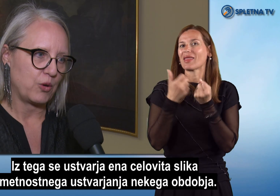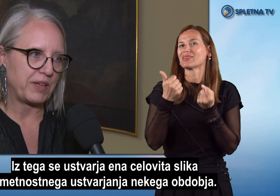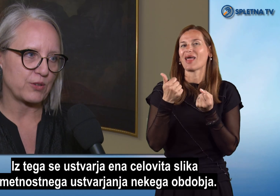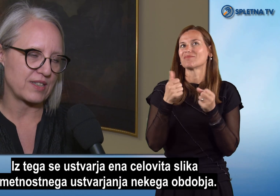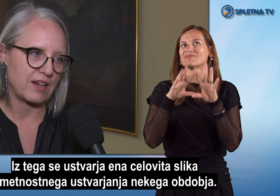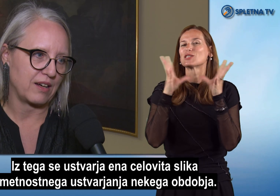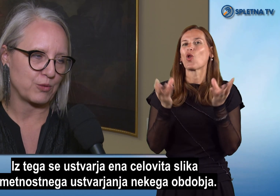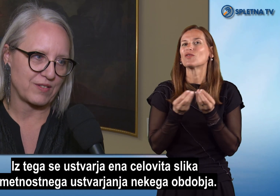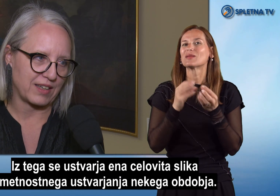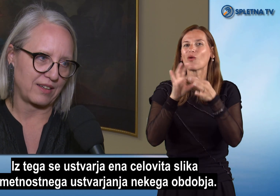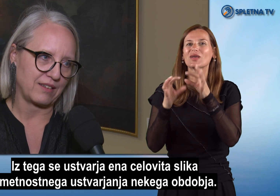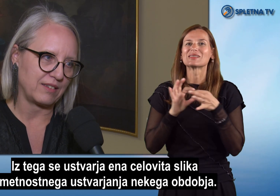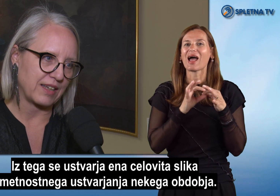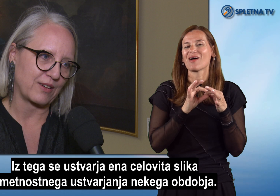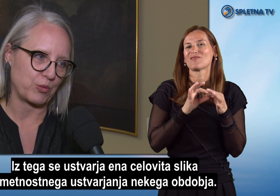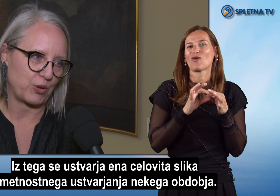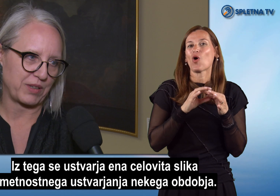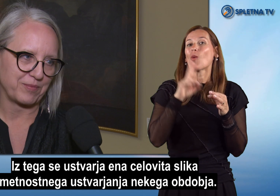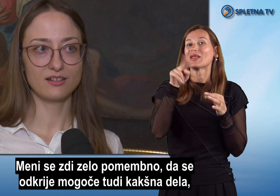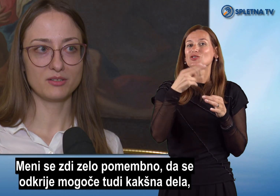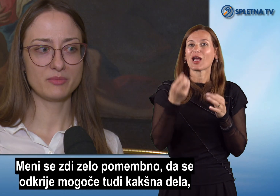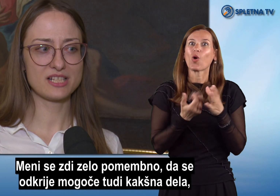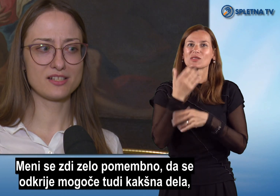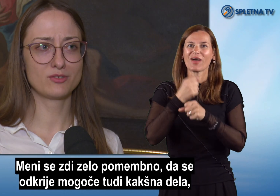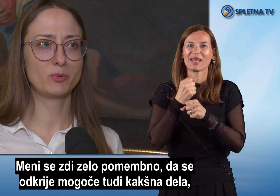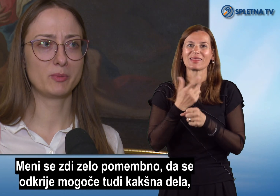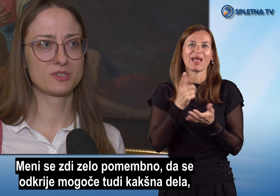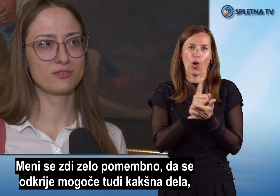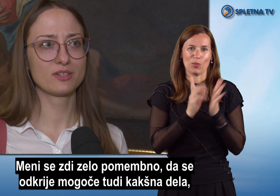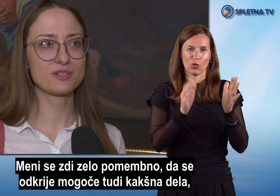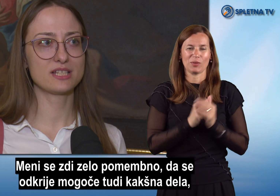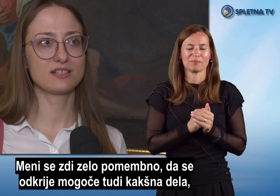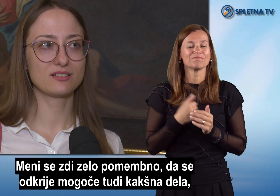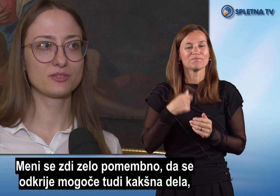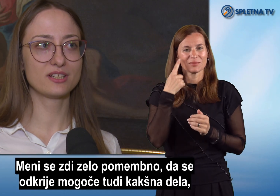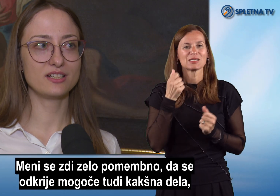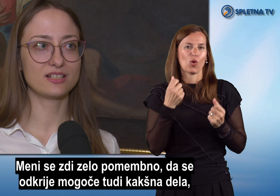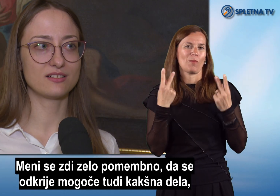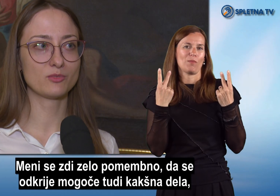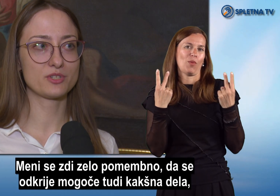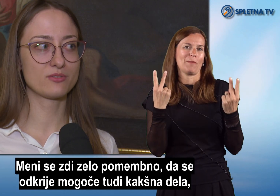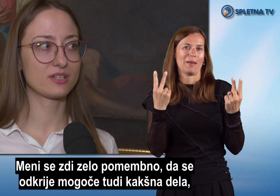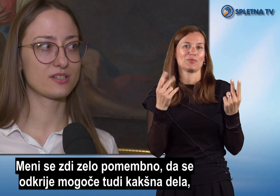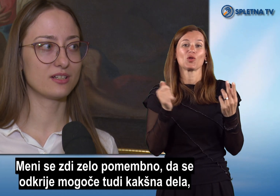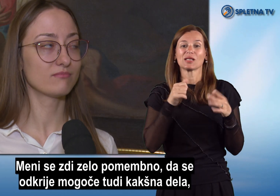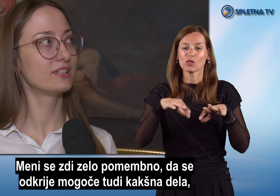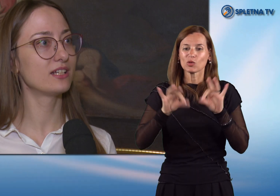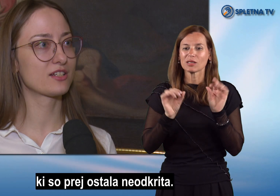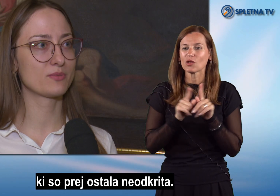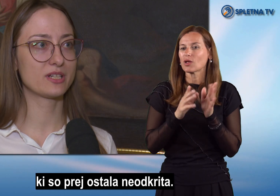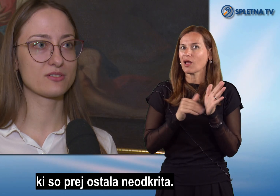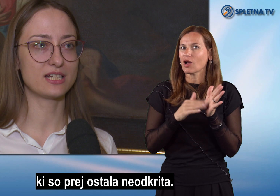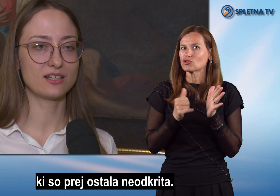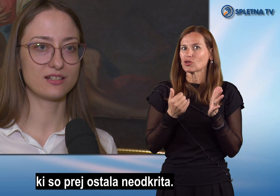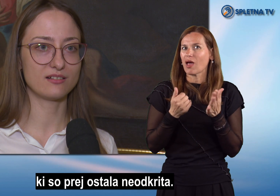slika umetnostnega ustvarjanja nekega obdobja. Meni se zdi zelo pomembno, zato da tudi se odkrije mogoče tudi kakšne dela,